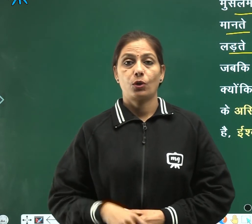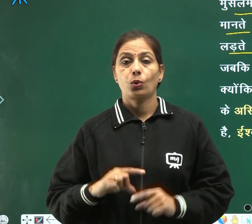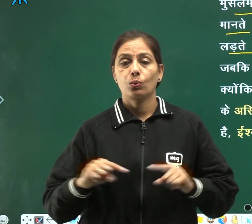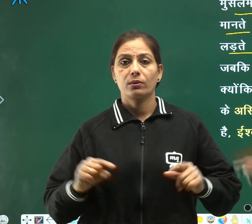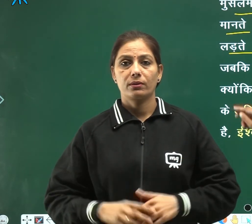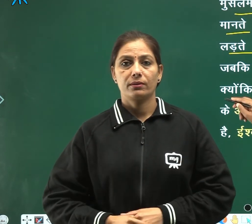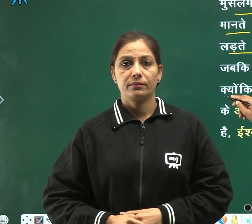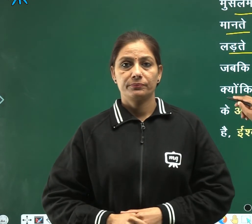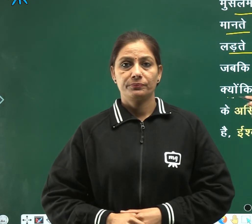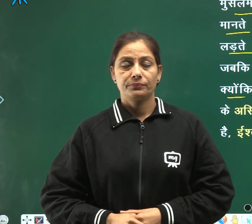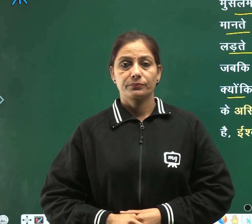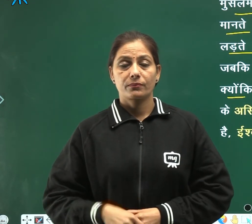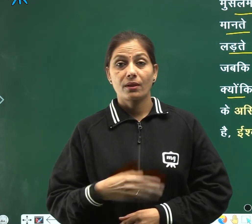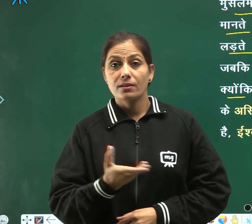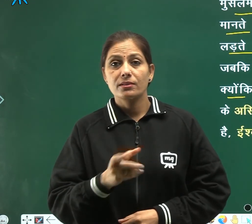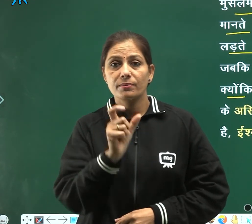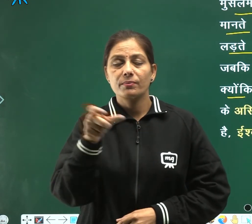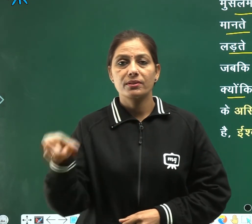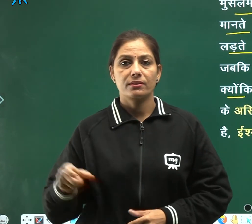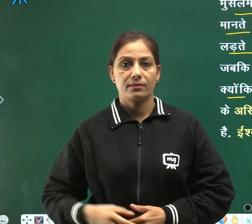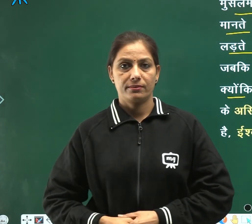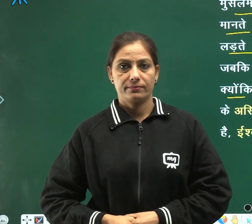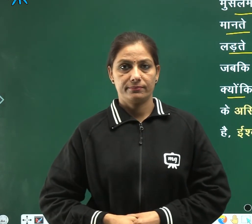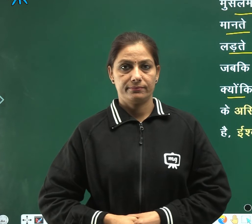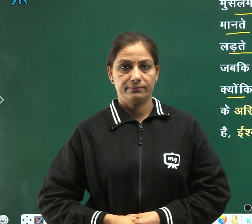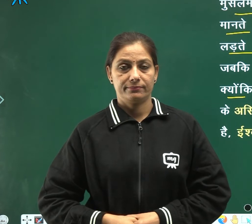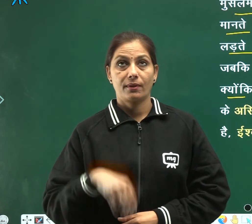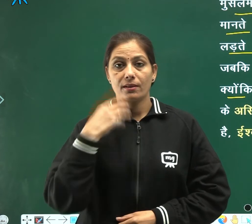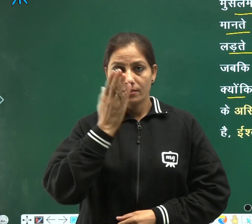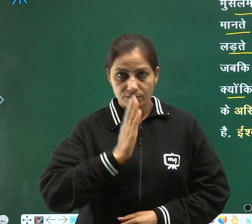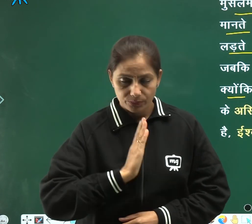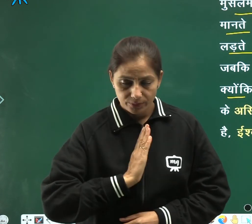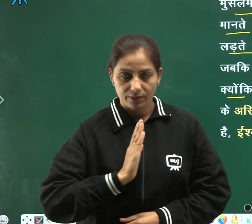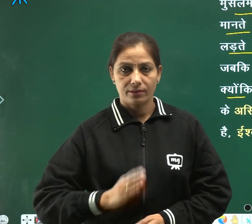क्योंकि किसी ने भी ईश्वर के